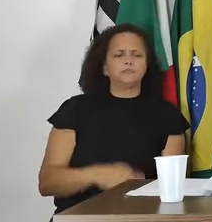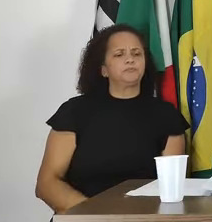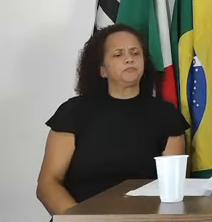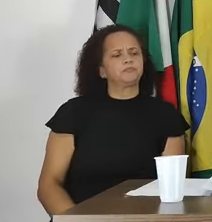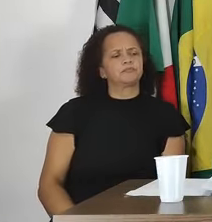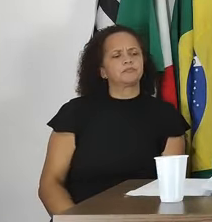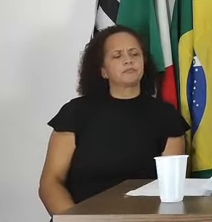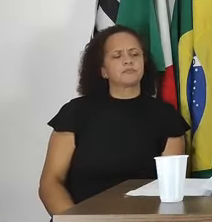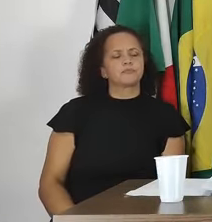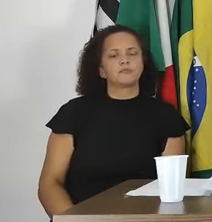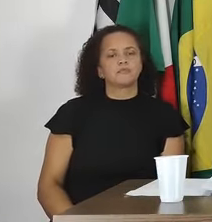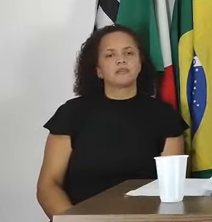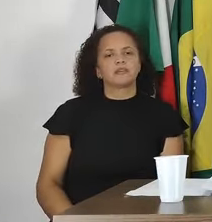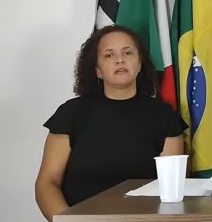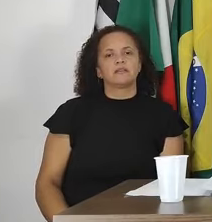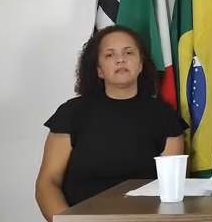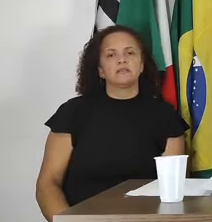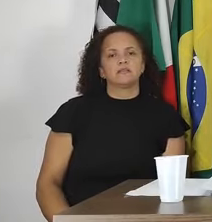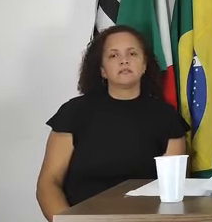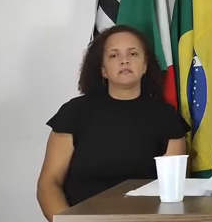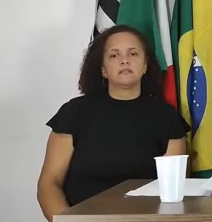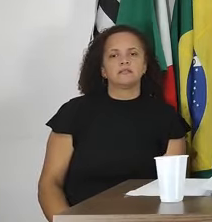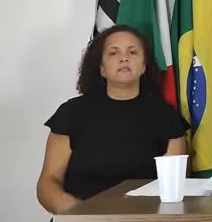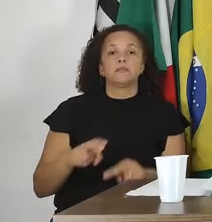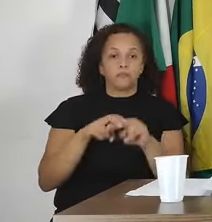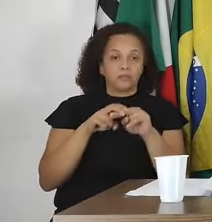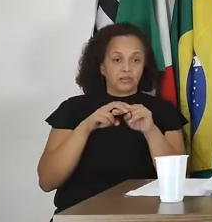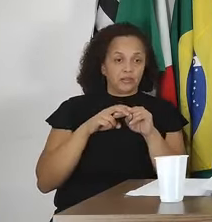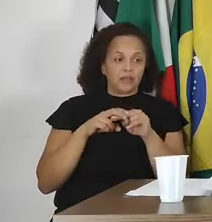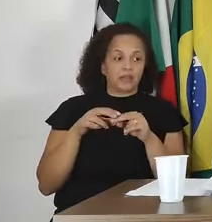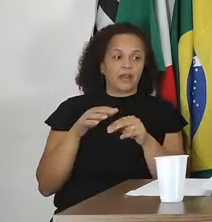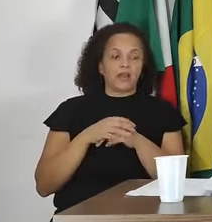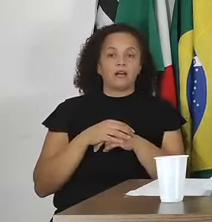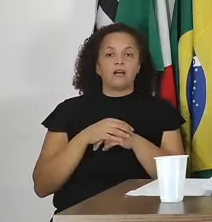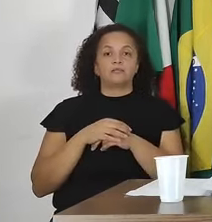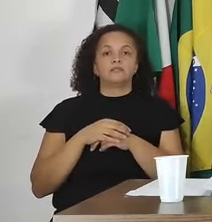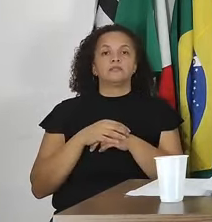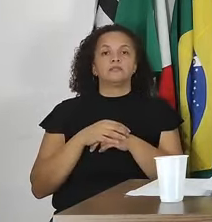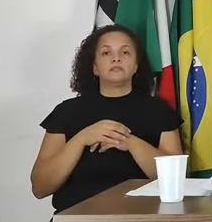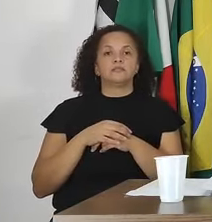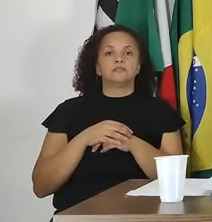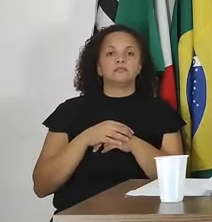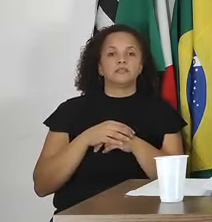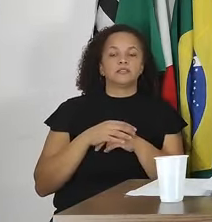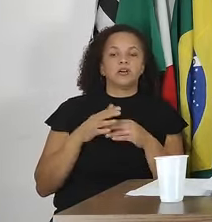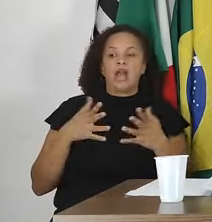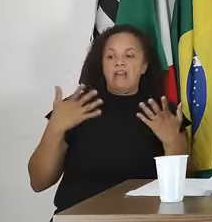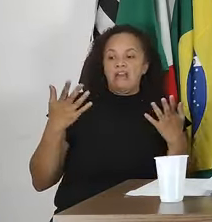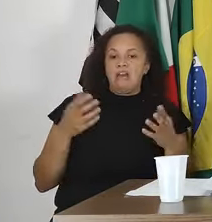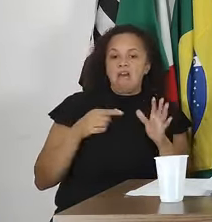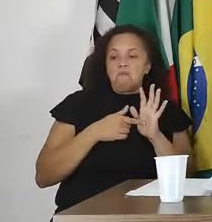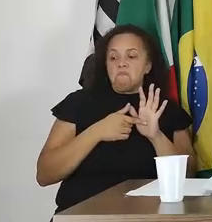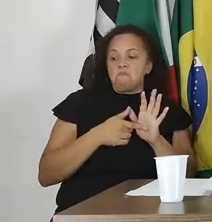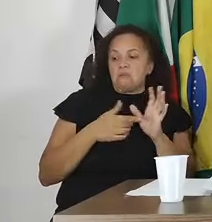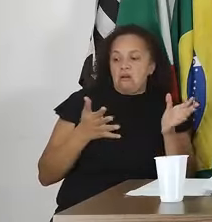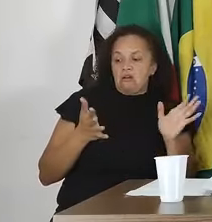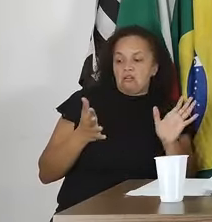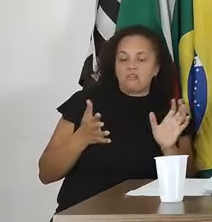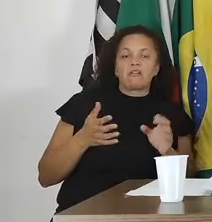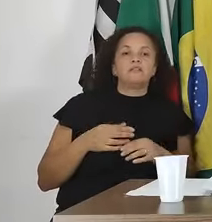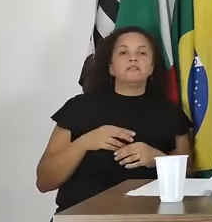pecado. Que por causa dos escândalos, não vai fazer escândalo, ou então não está sendo tratado